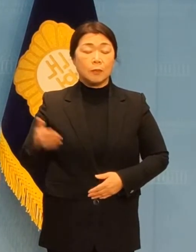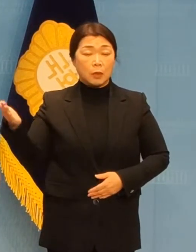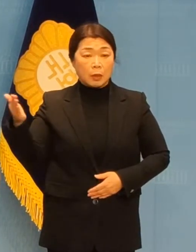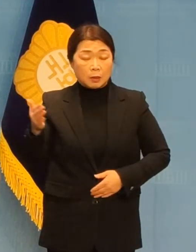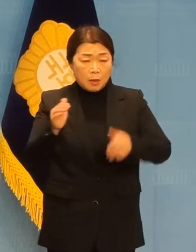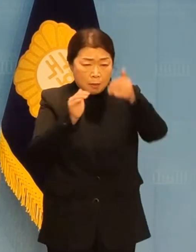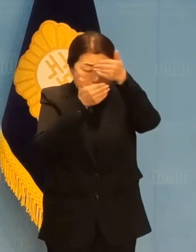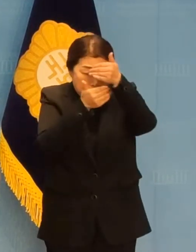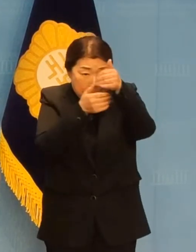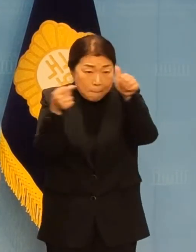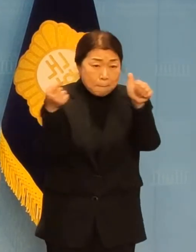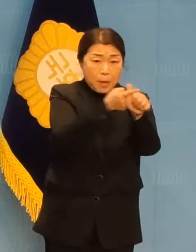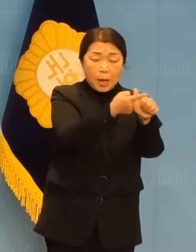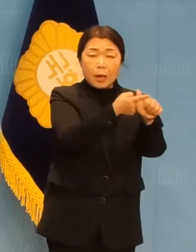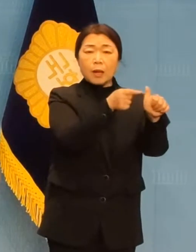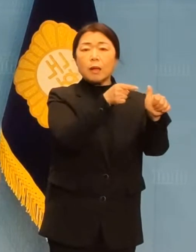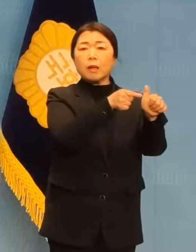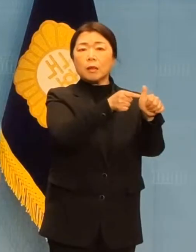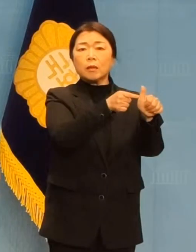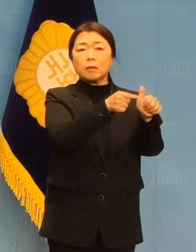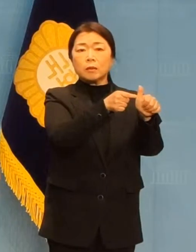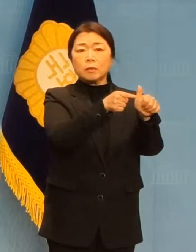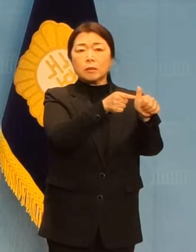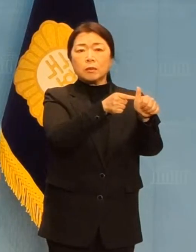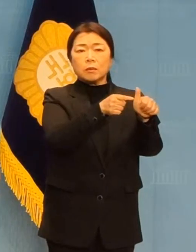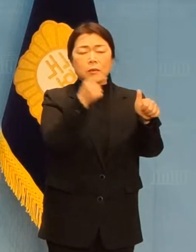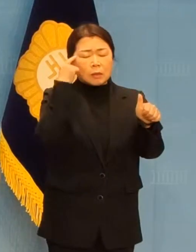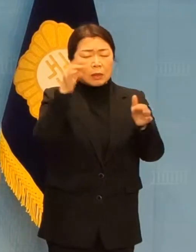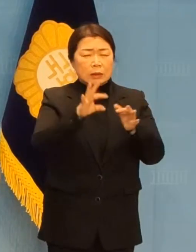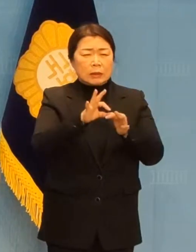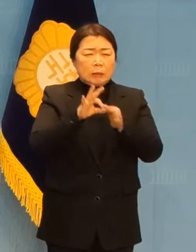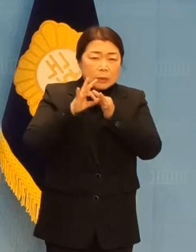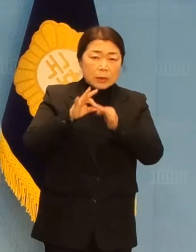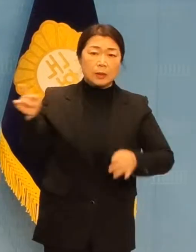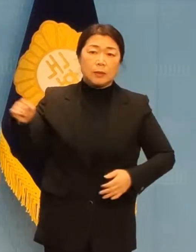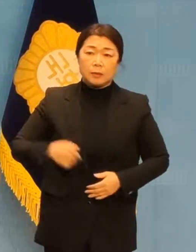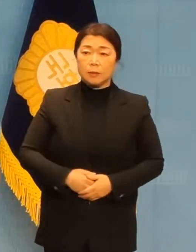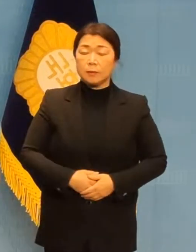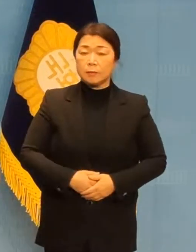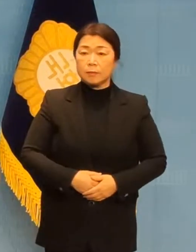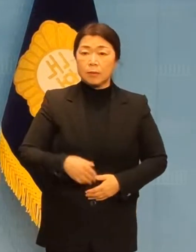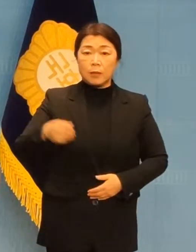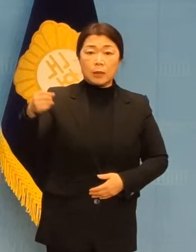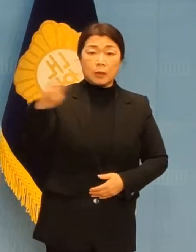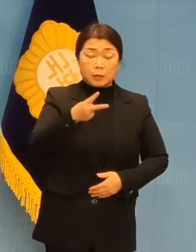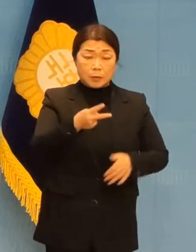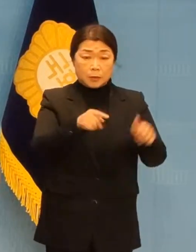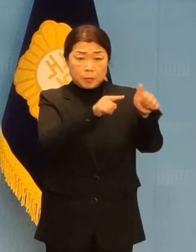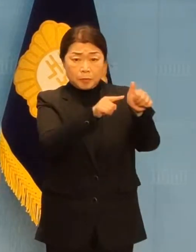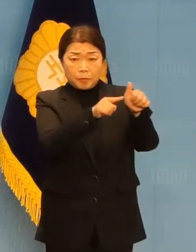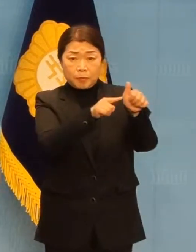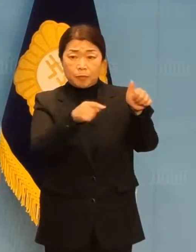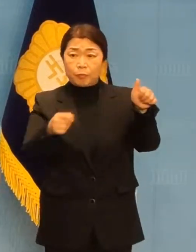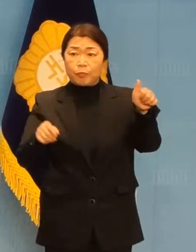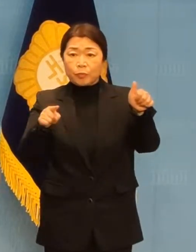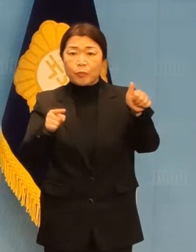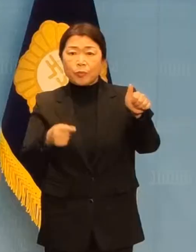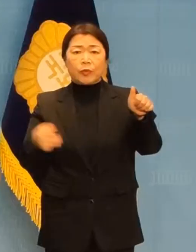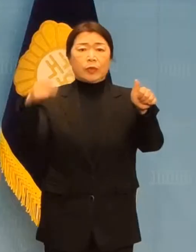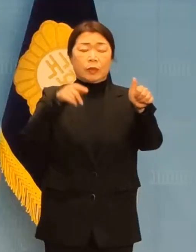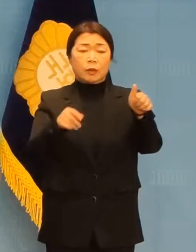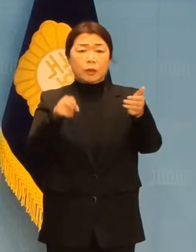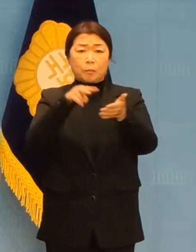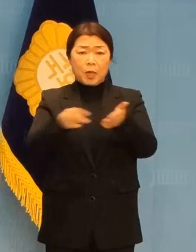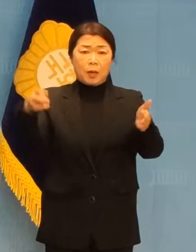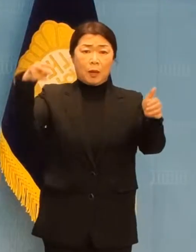테러의 순간인데 너무도 끔찍합니다. 다시 한번 보십시오. 뛰어올라서 저렇게 찌르는 저